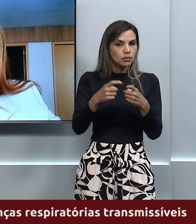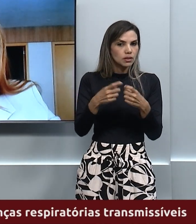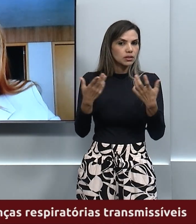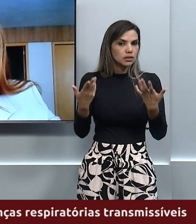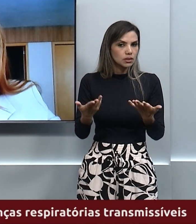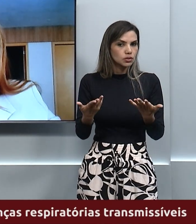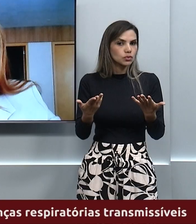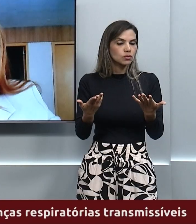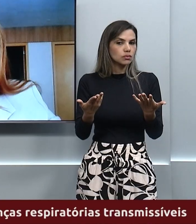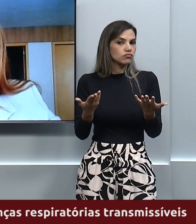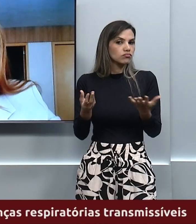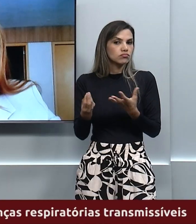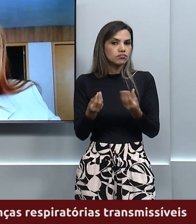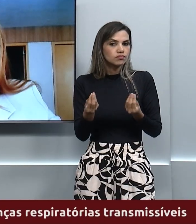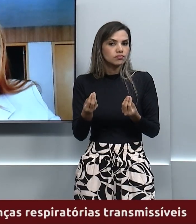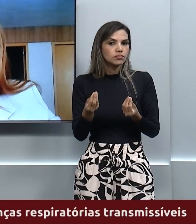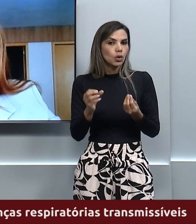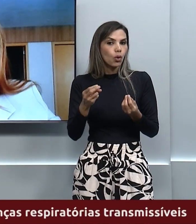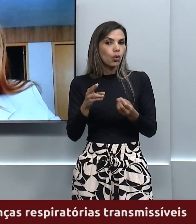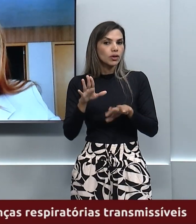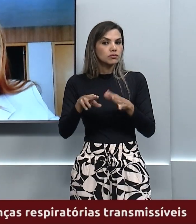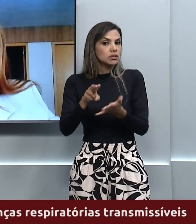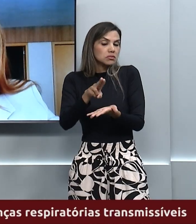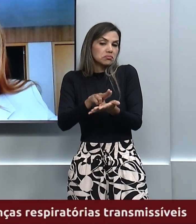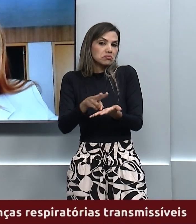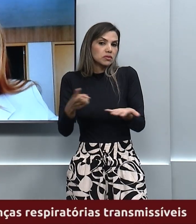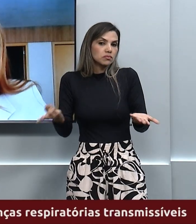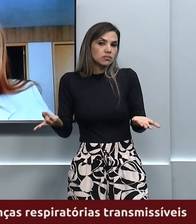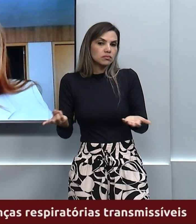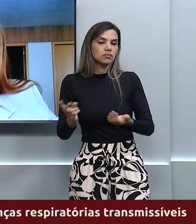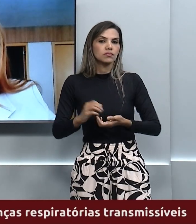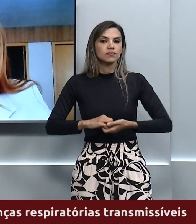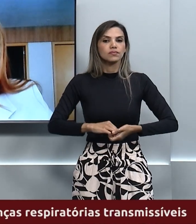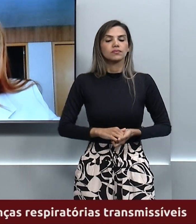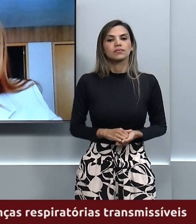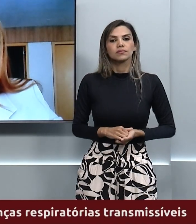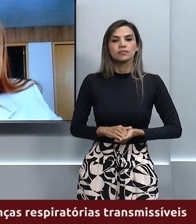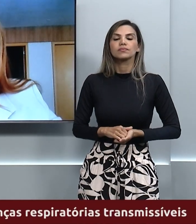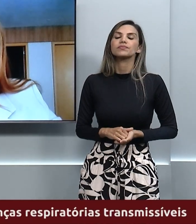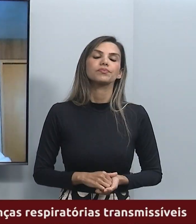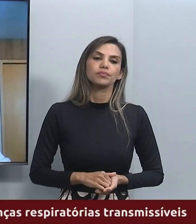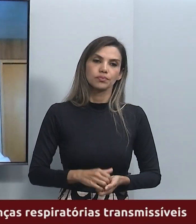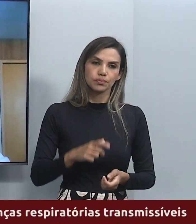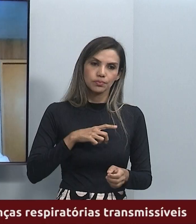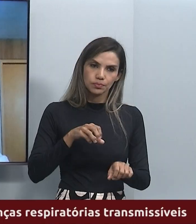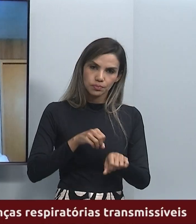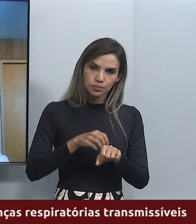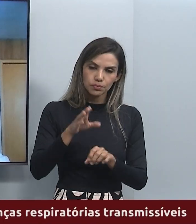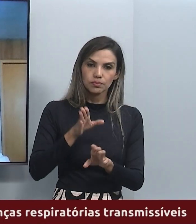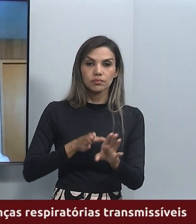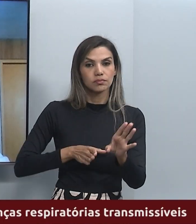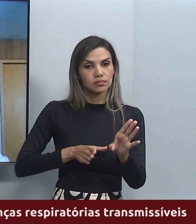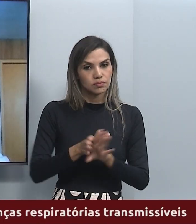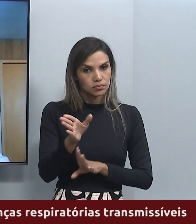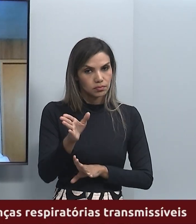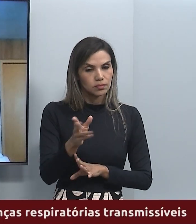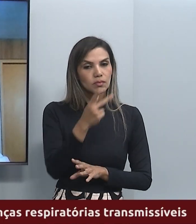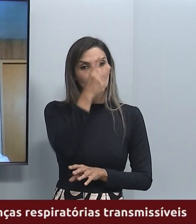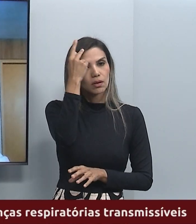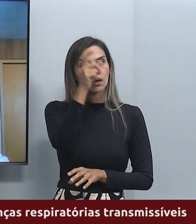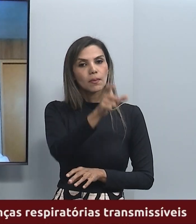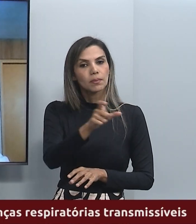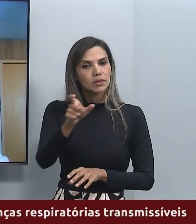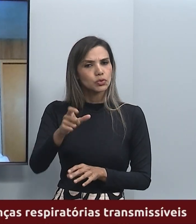um atendimento médico, muitas vezes até para internação? A recomendação é que aqueles indivíduos